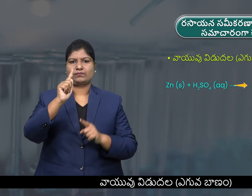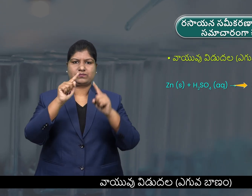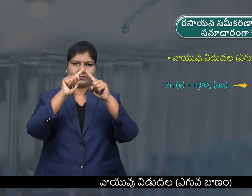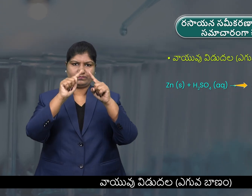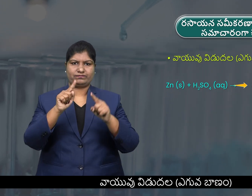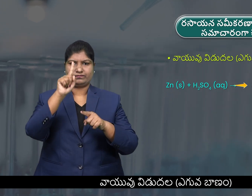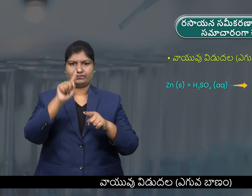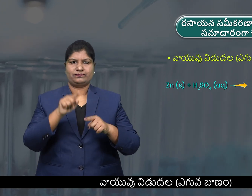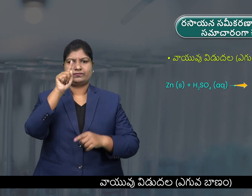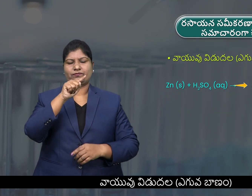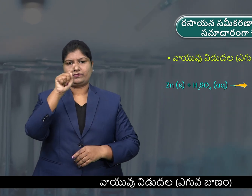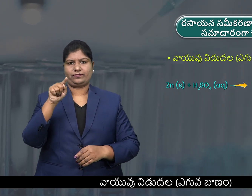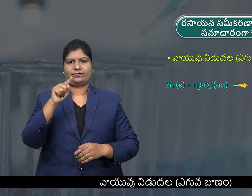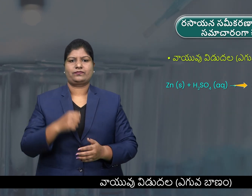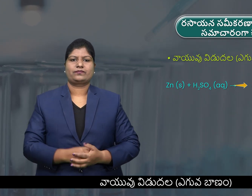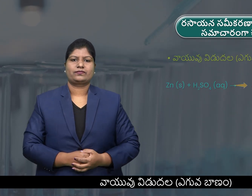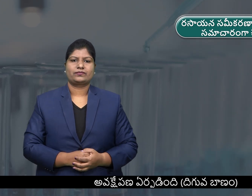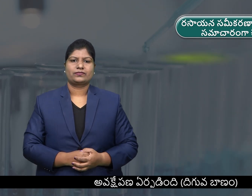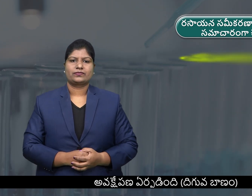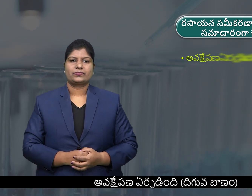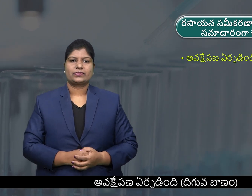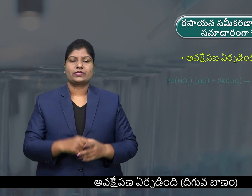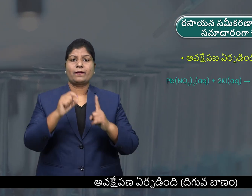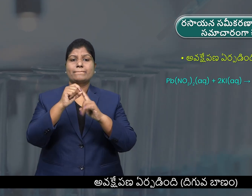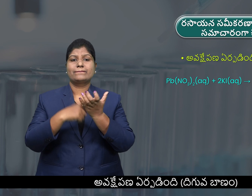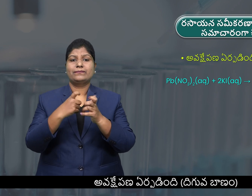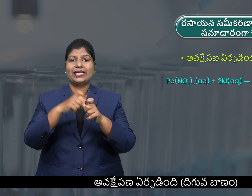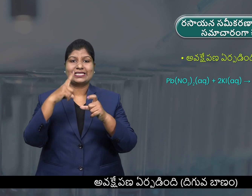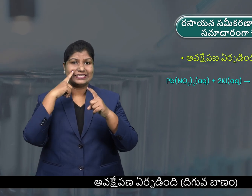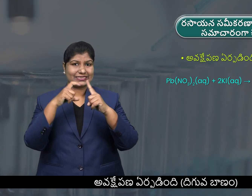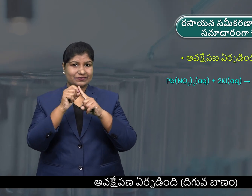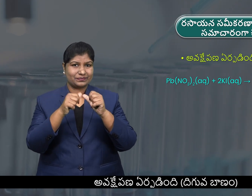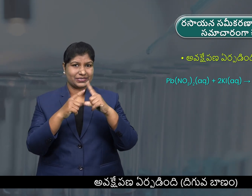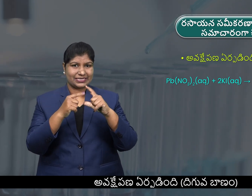అవక్షేపణ ఏర్పాటు, దిగువ బాణం.